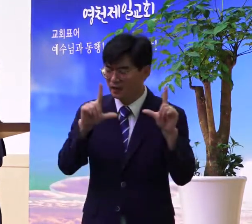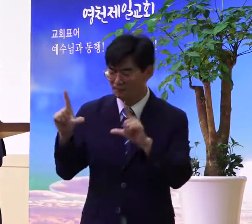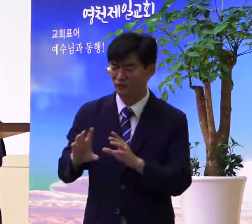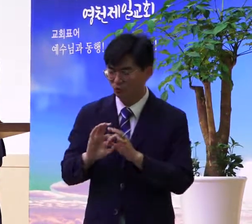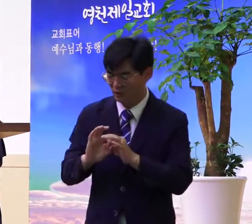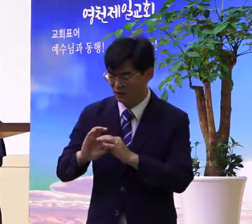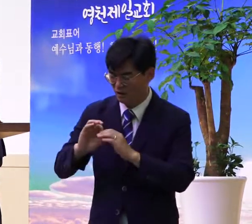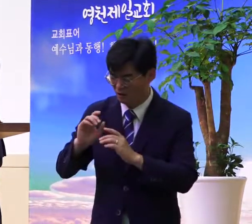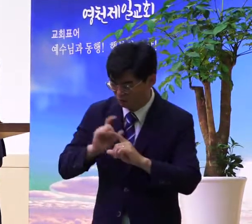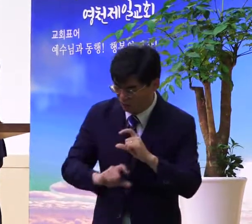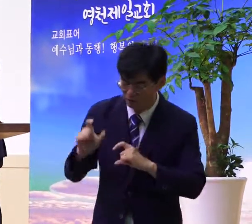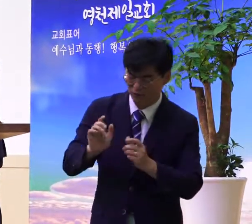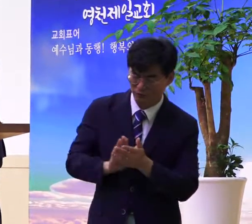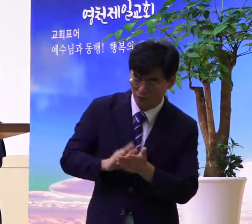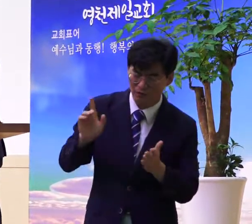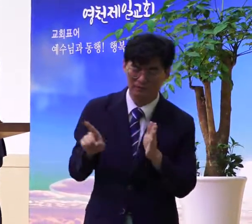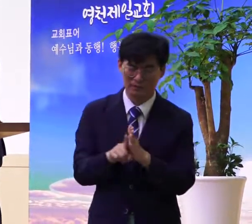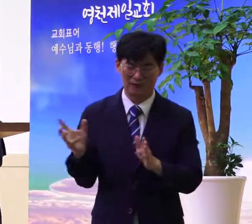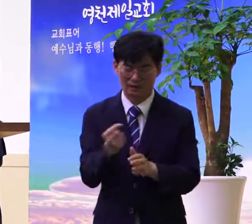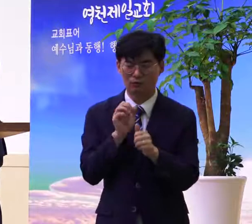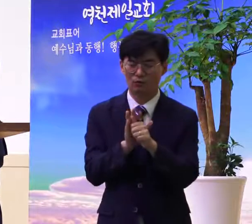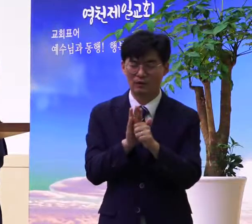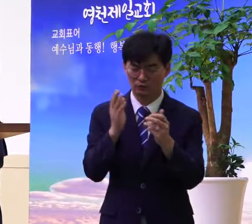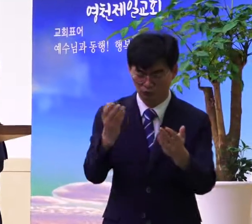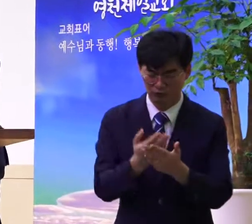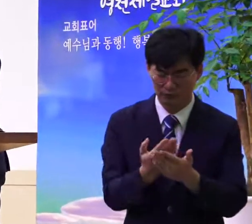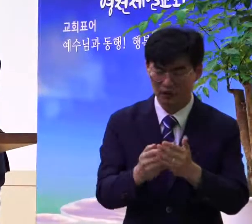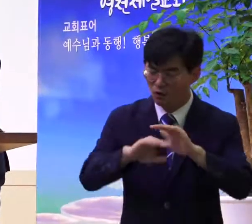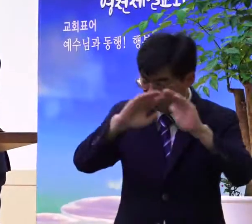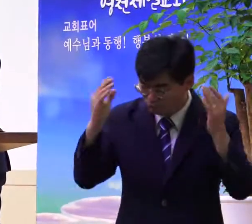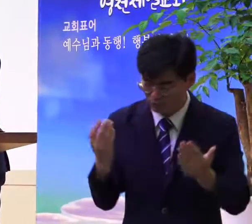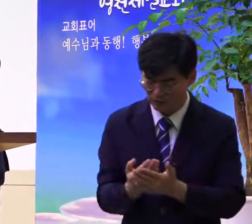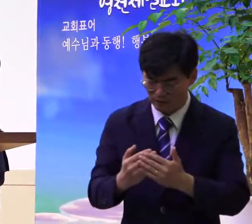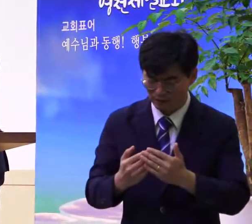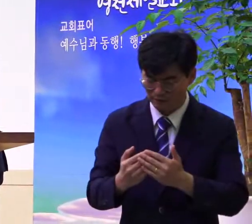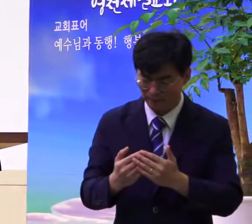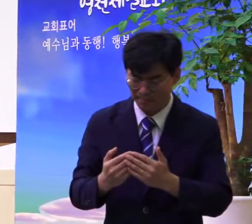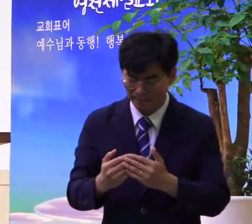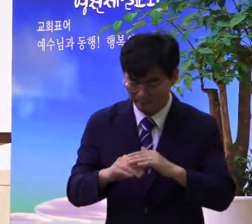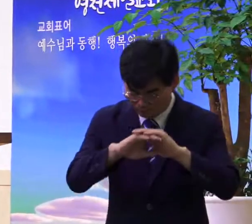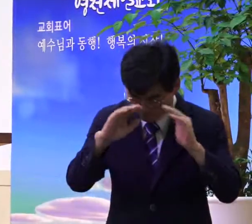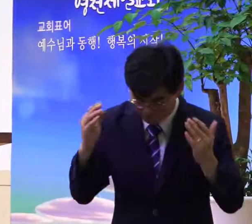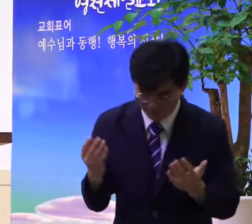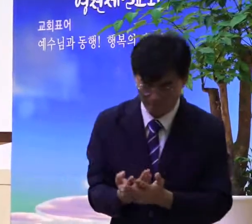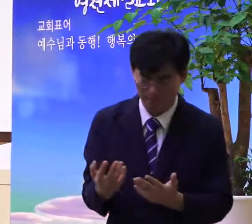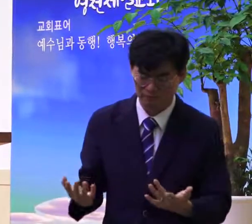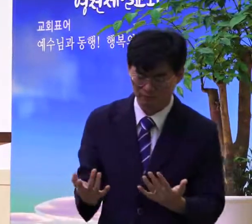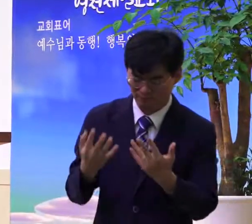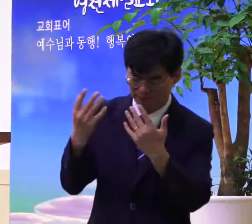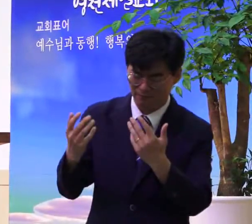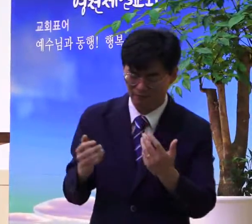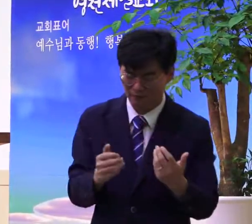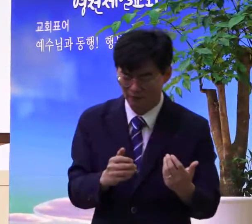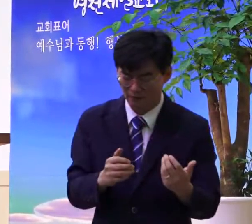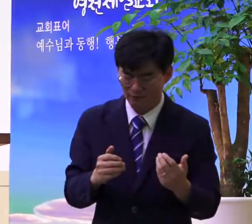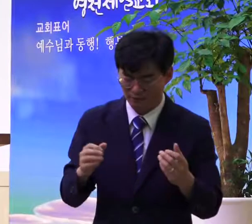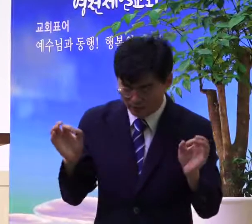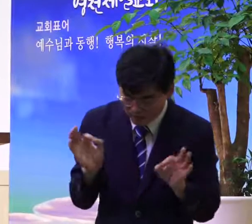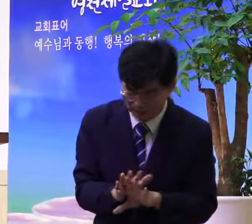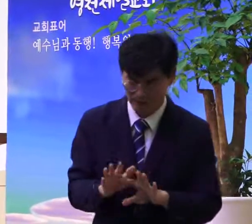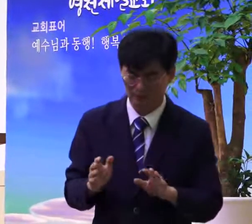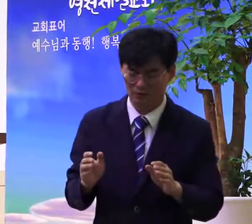주시옵소서. 주님을 위해서 우리의 인생을 드리고 우리의 모든 것을 쏟아 부어 전쟁을 부음과 같이 그렇게 사랑하는